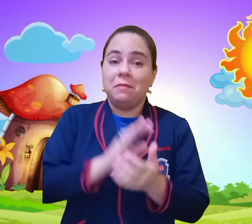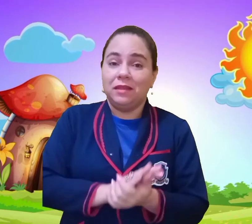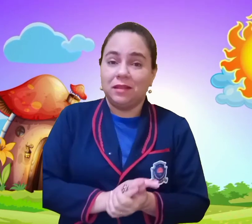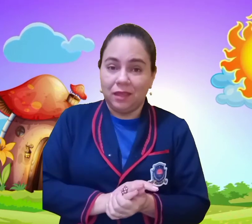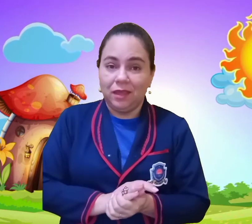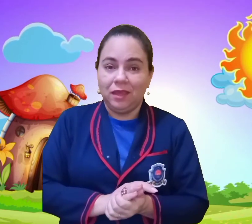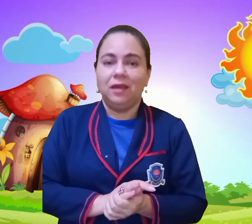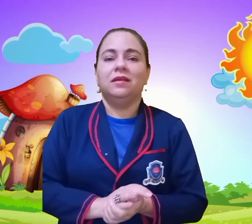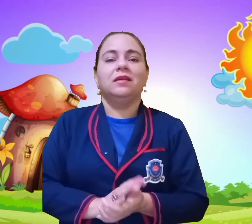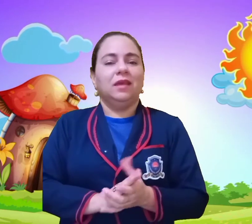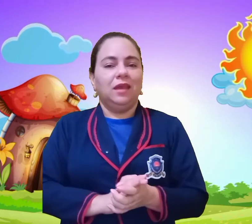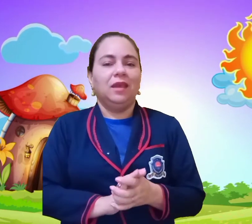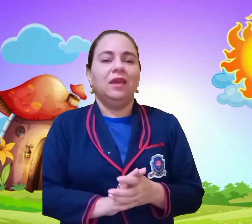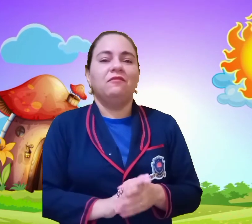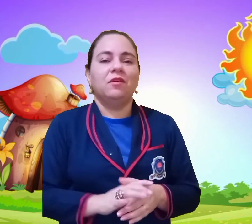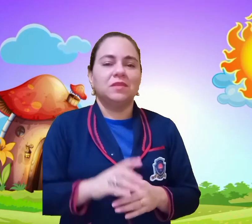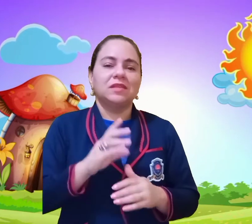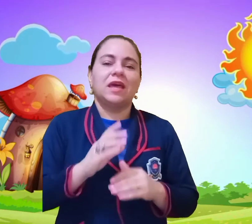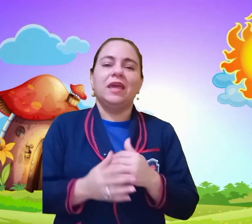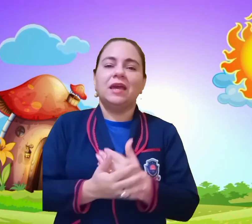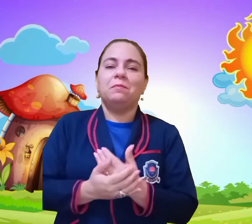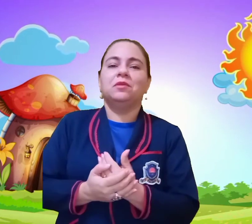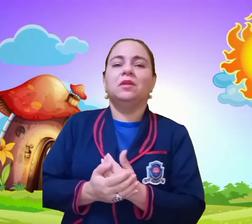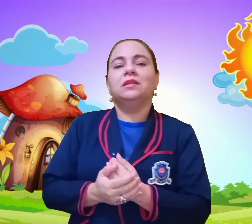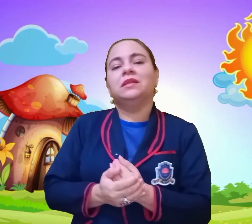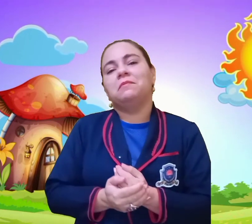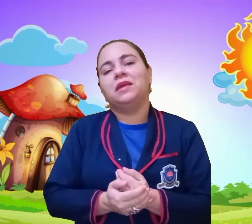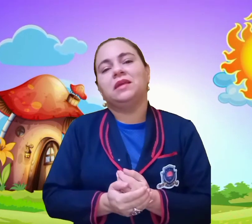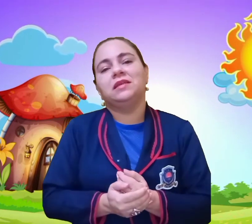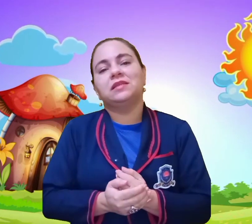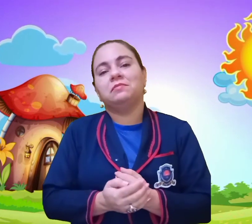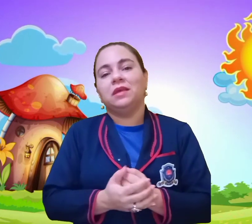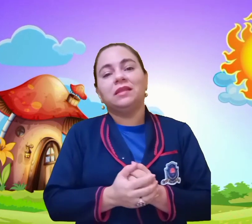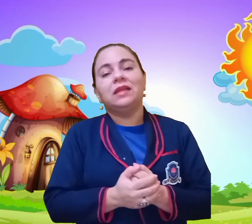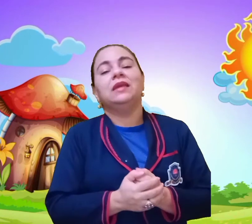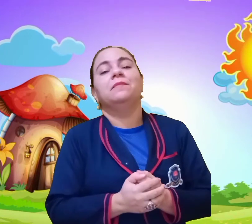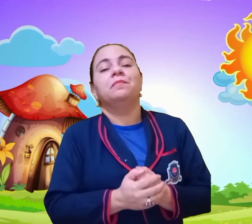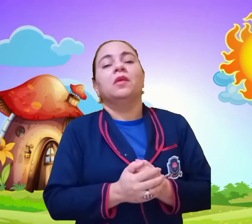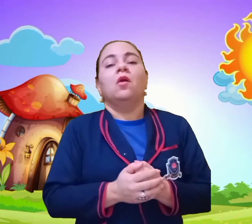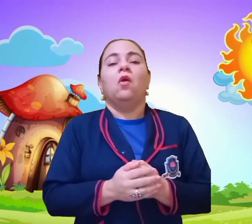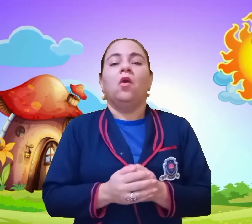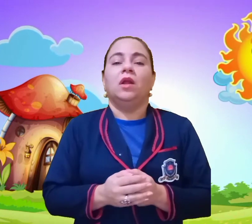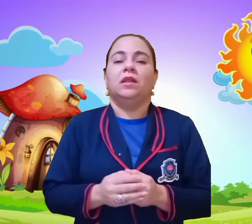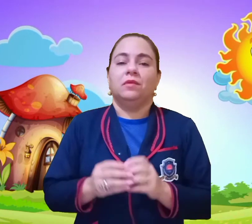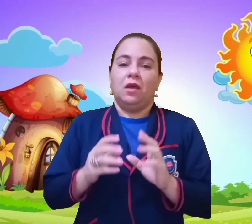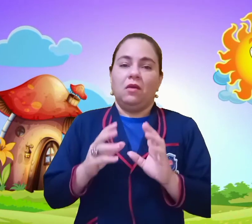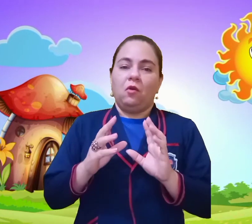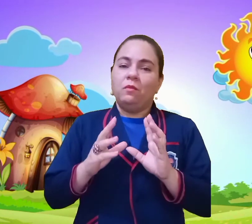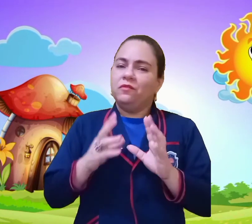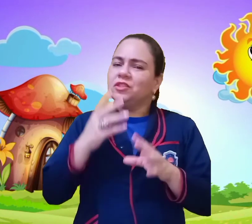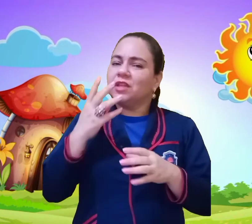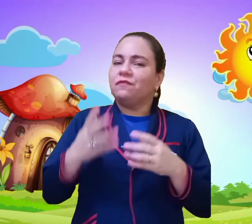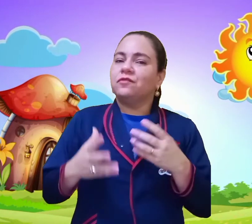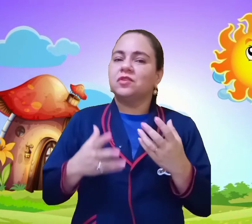orientações, exercícios para a nossa aula de hoje, tá? Nós vamos estar aí